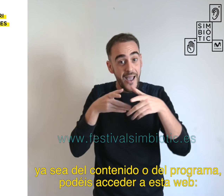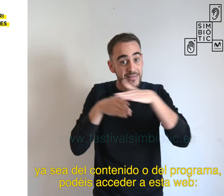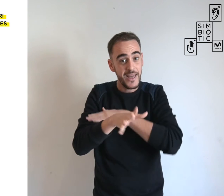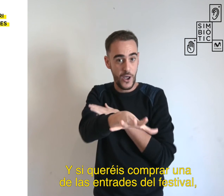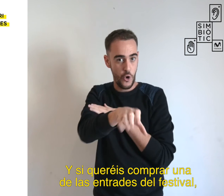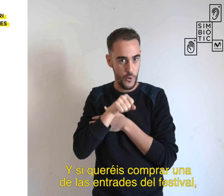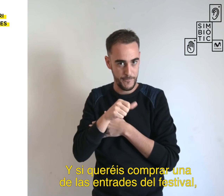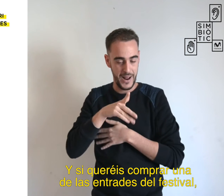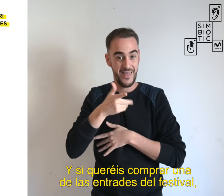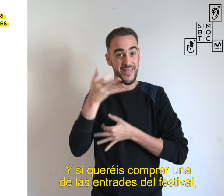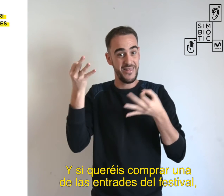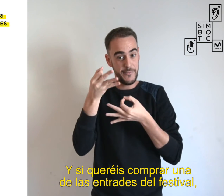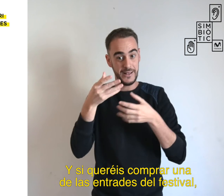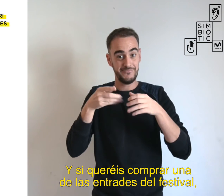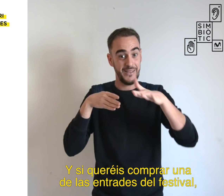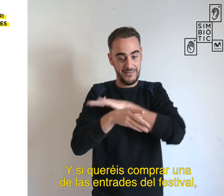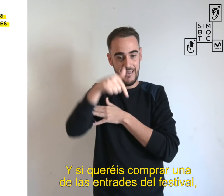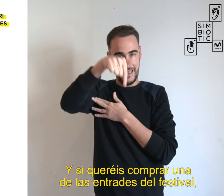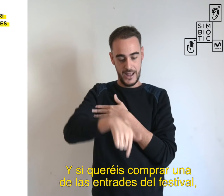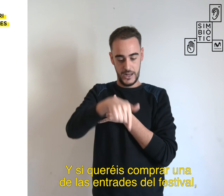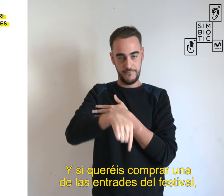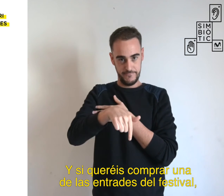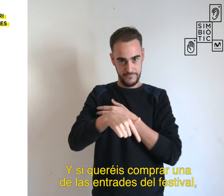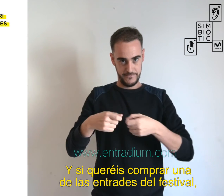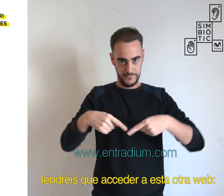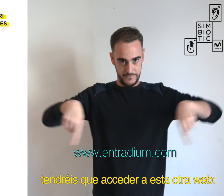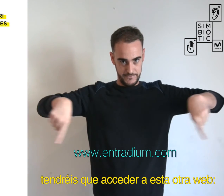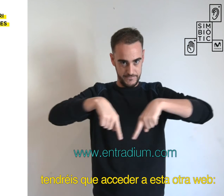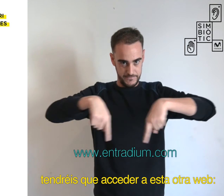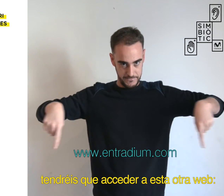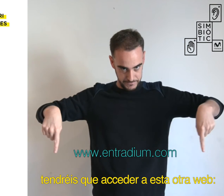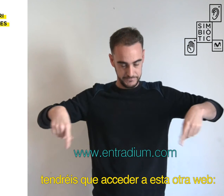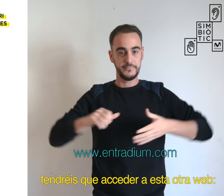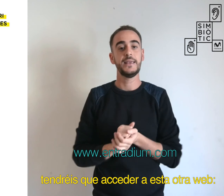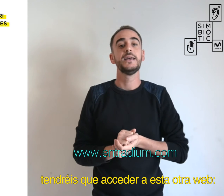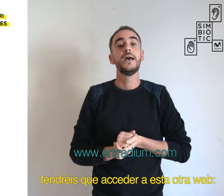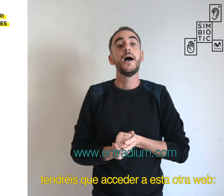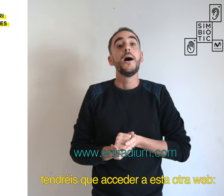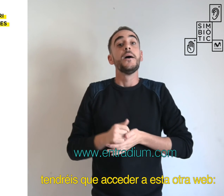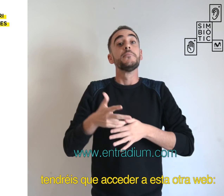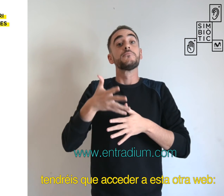Y si queréis comprar una de las entradas del festival, tendréis que acceder a esta otra web.